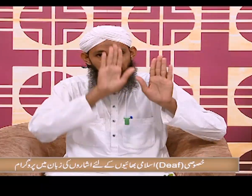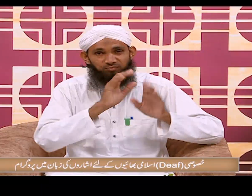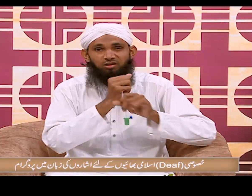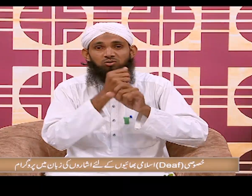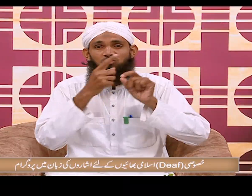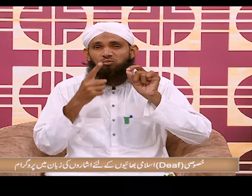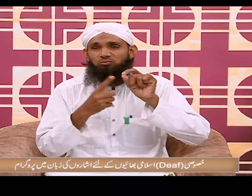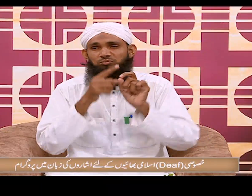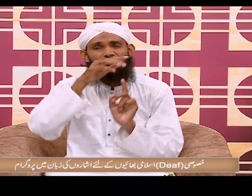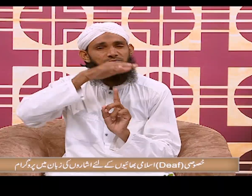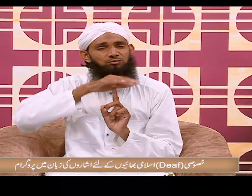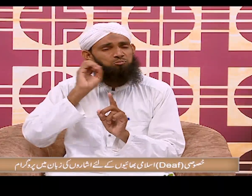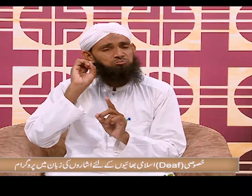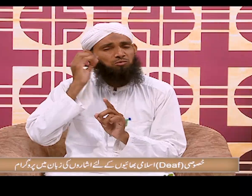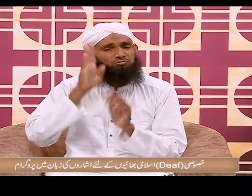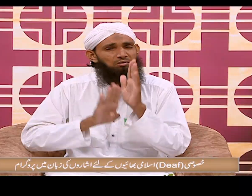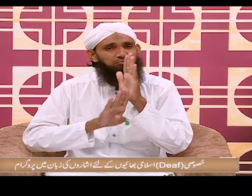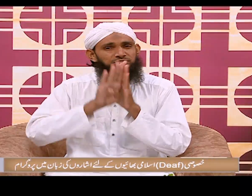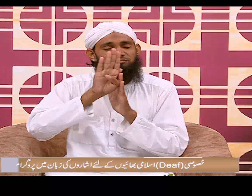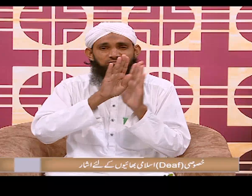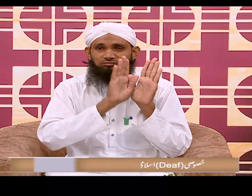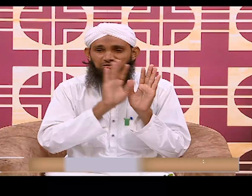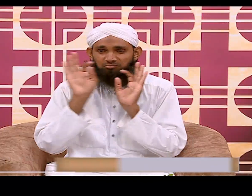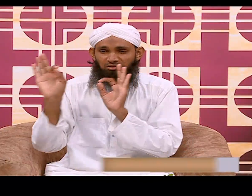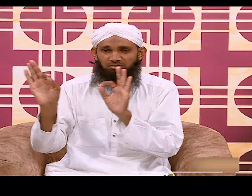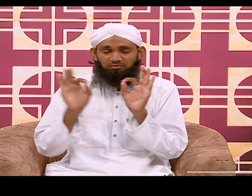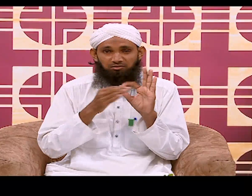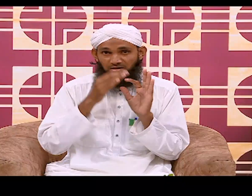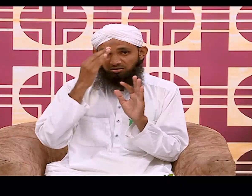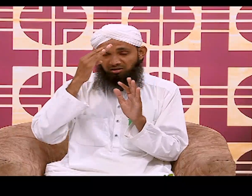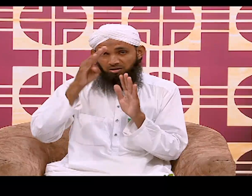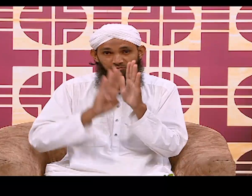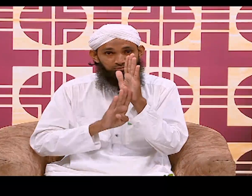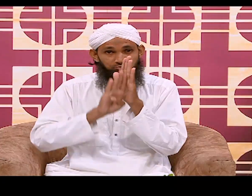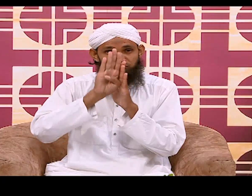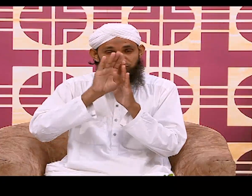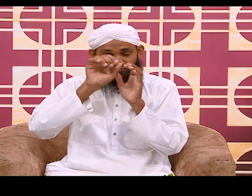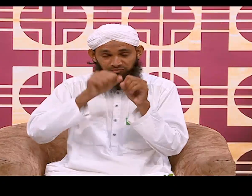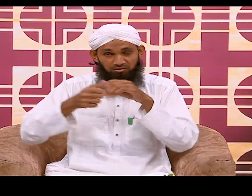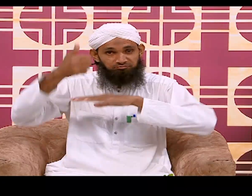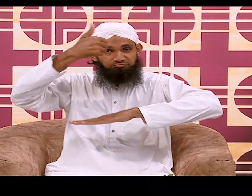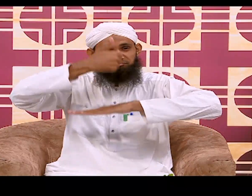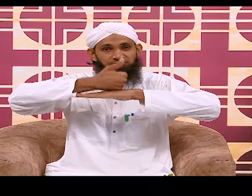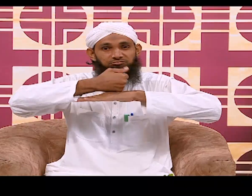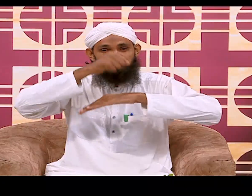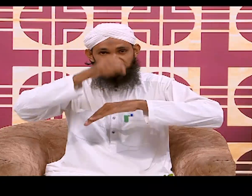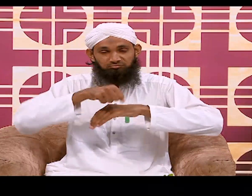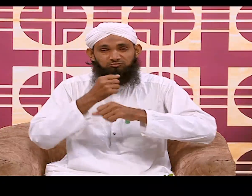علیہ ولایت میں بہت بلند رتبہ رکھتے ہیں، اسی طرح علم میں بھی بہت اونچے مقام کے مالک ہیں۔ آپ